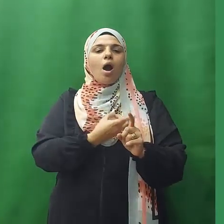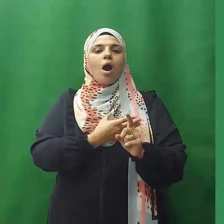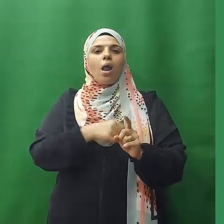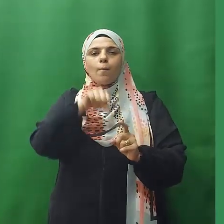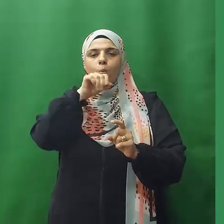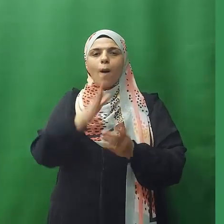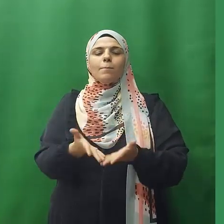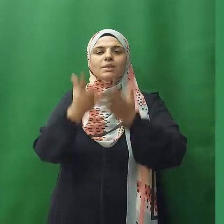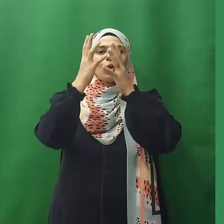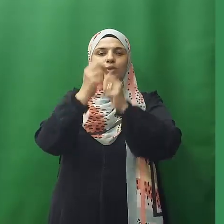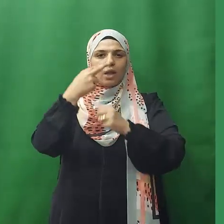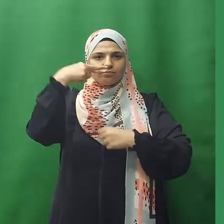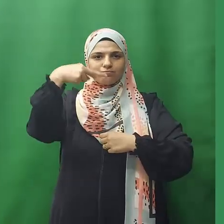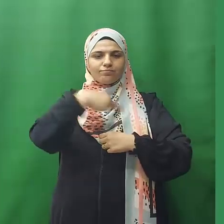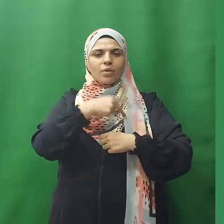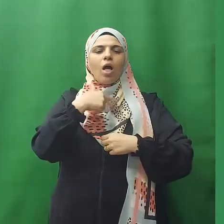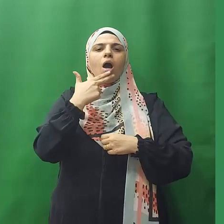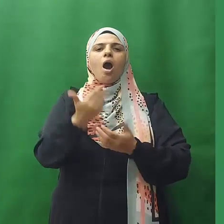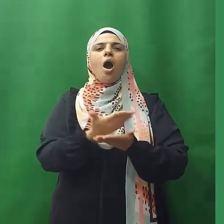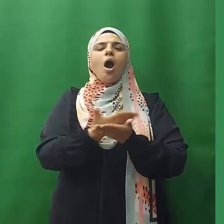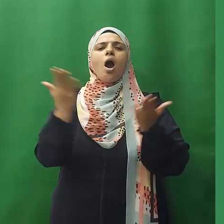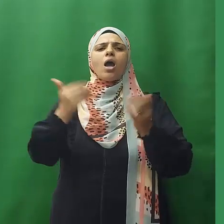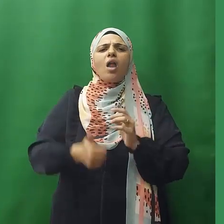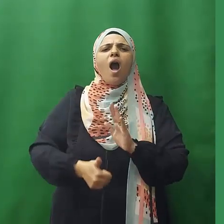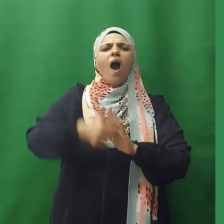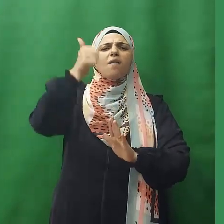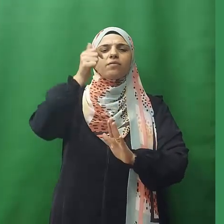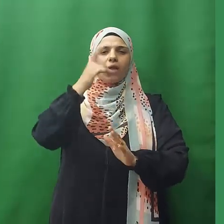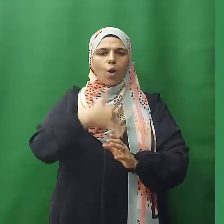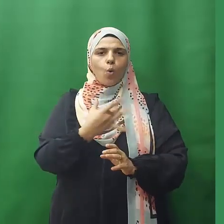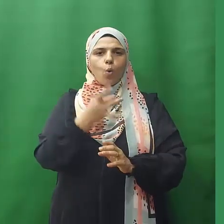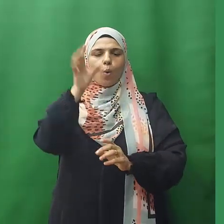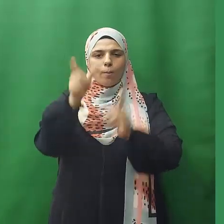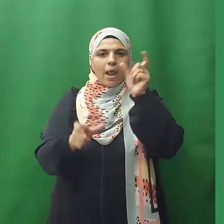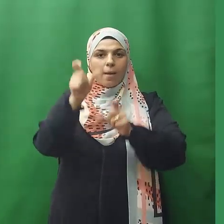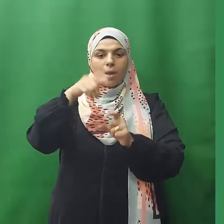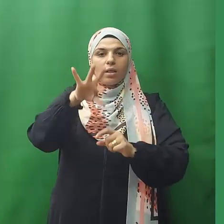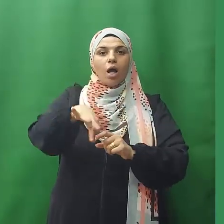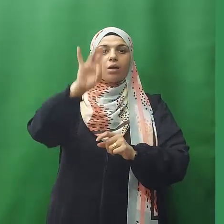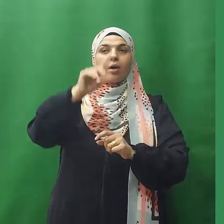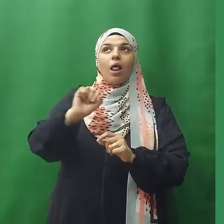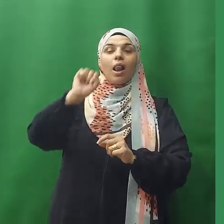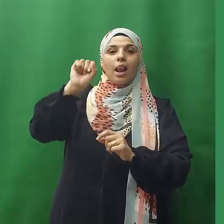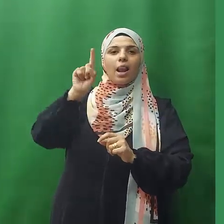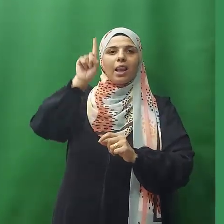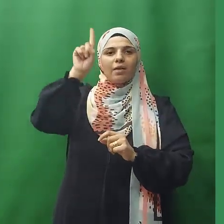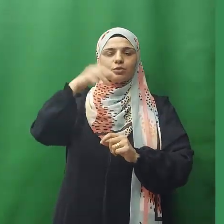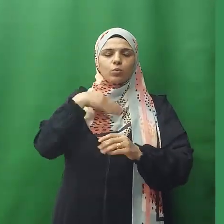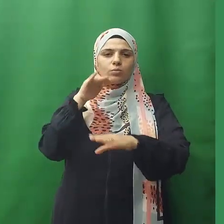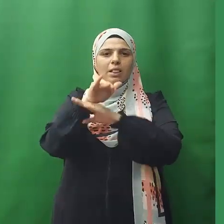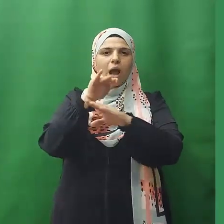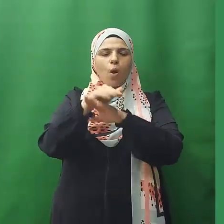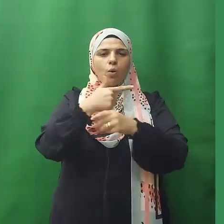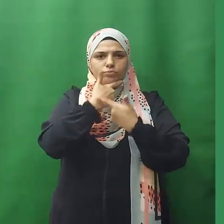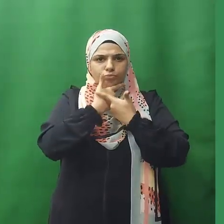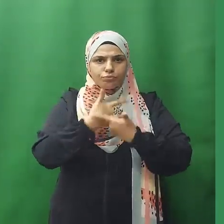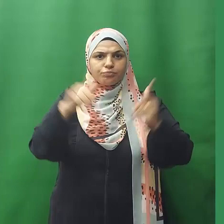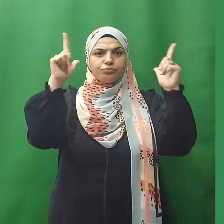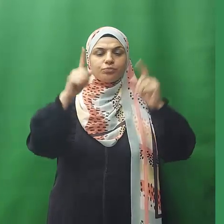وسلم خير قلوب العباد فاصطفاه لنفسه فابتعثه برسالته ثم نظر في